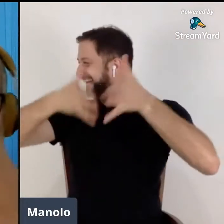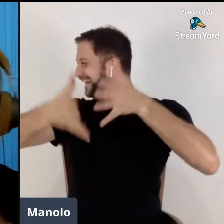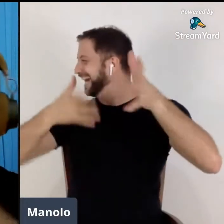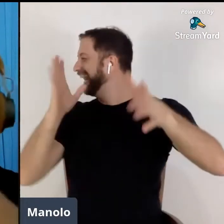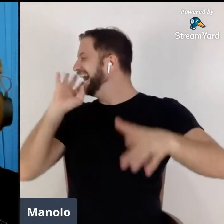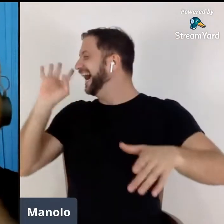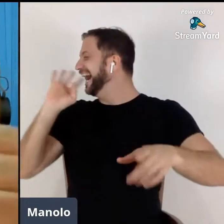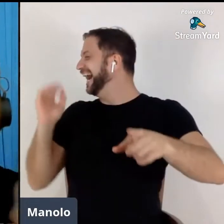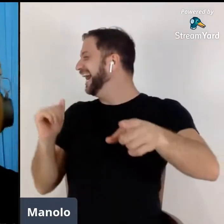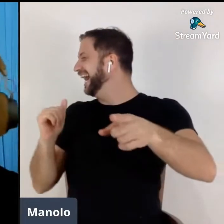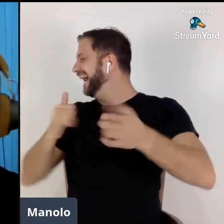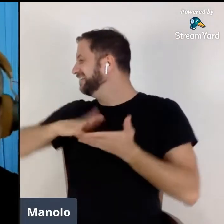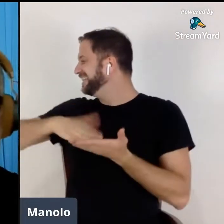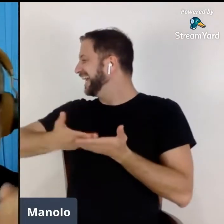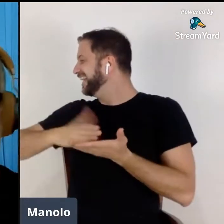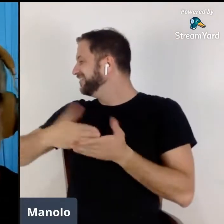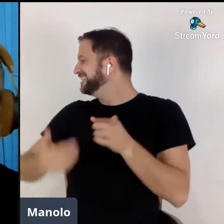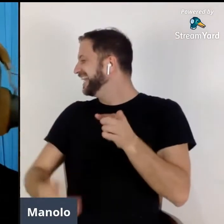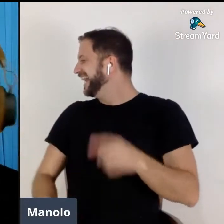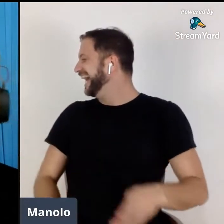comprar um Aê! carro.